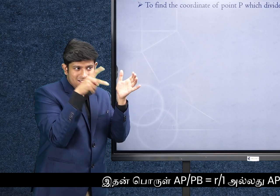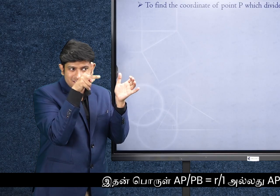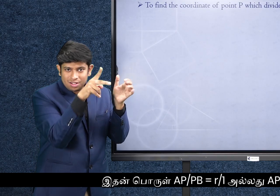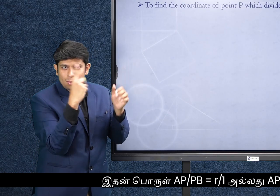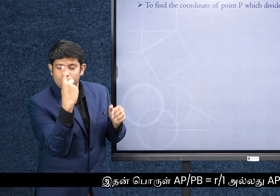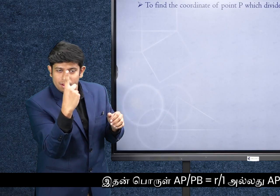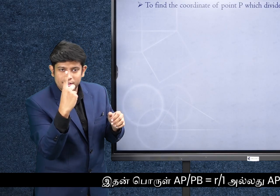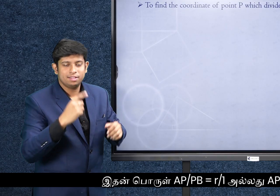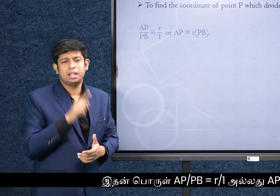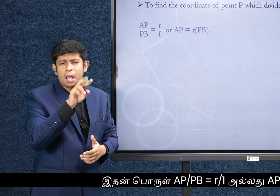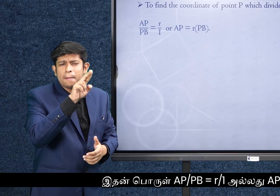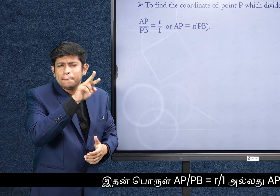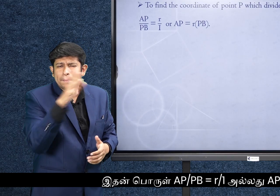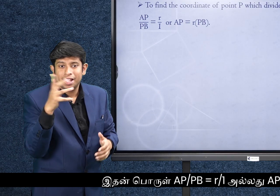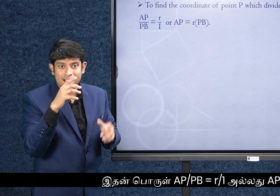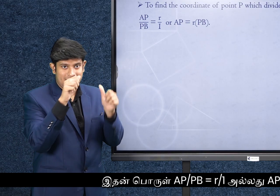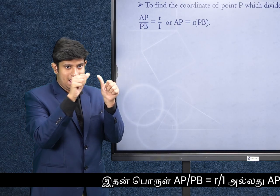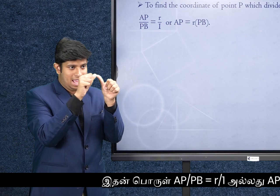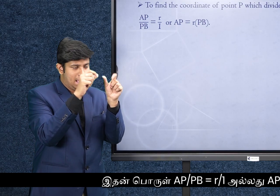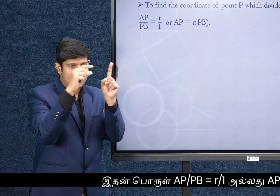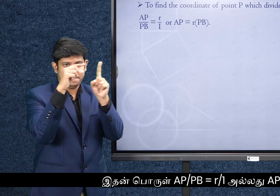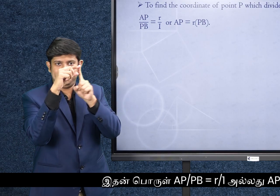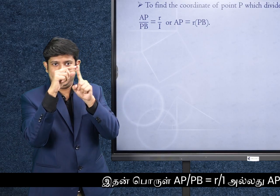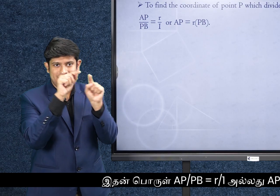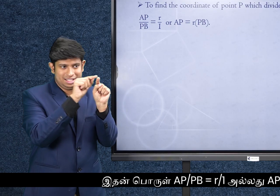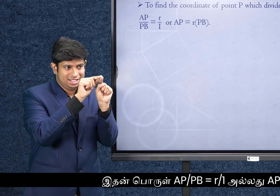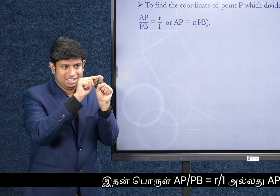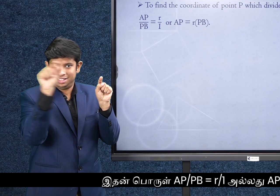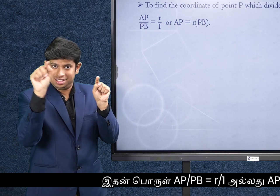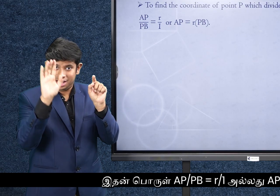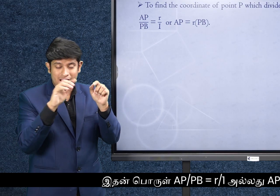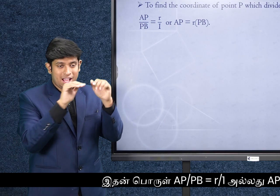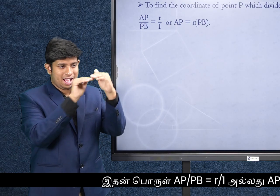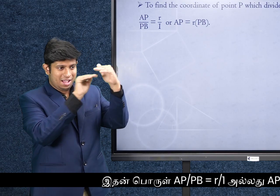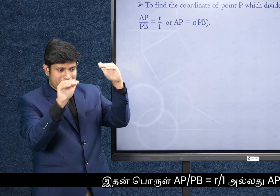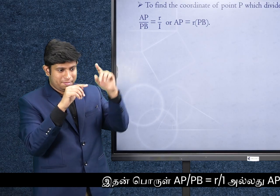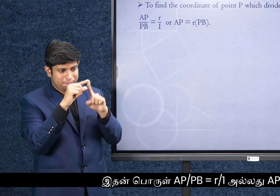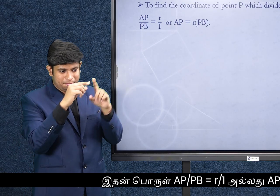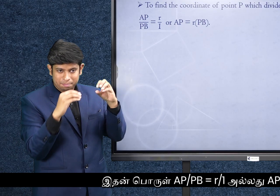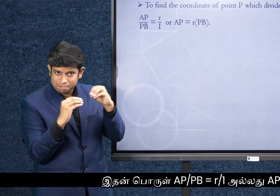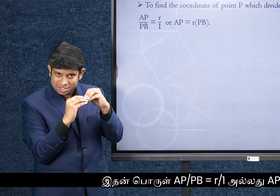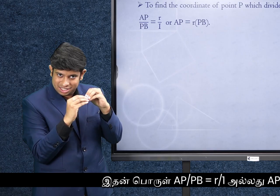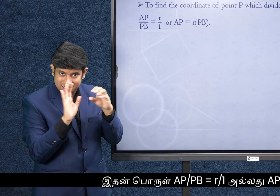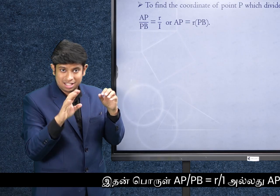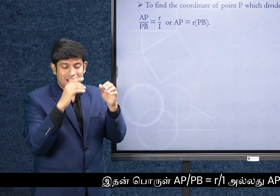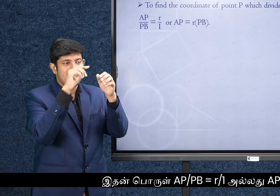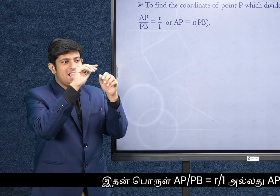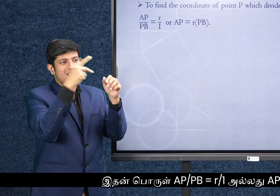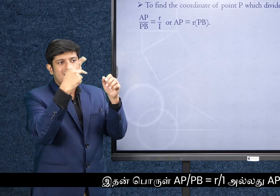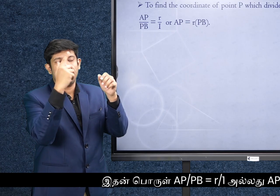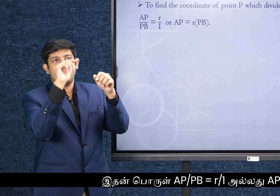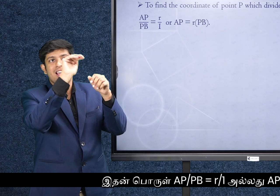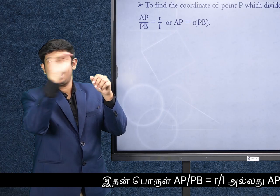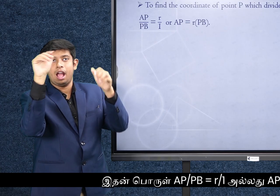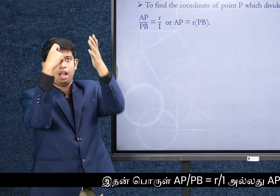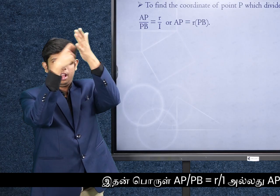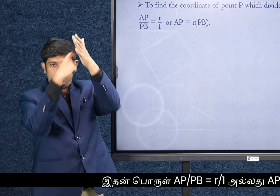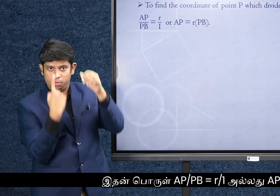இதன் பொருள் ஏபி கீழ்க்கோடு பிபி ஈடு ஆர் கீழ்க்கோடு 1 அல்லது ஏபி